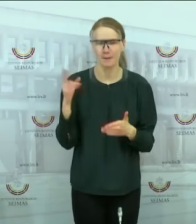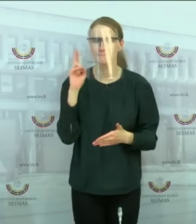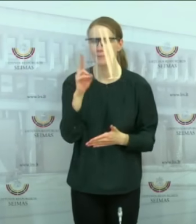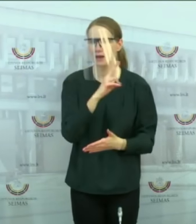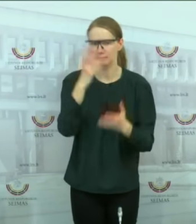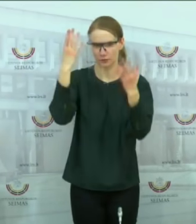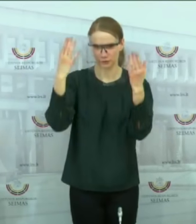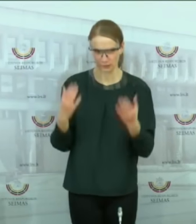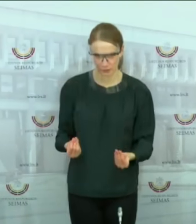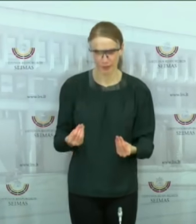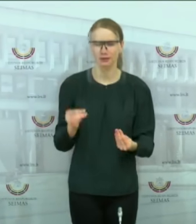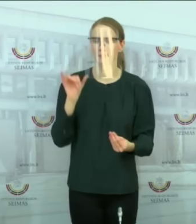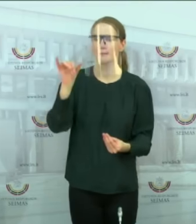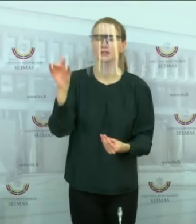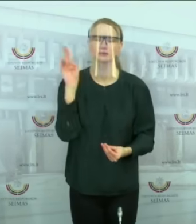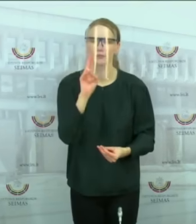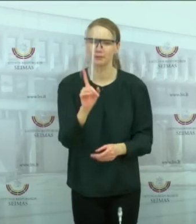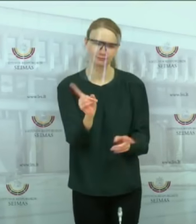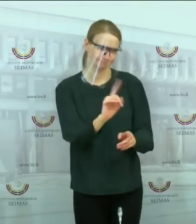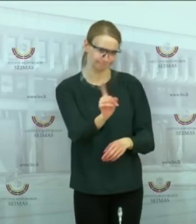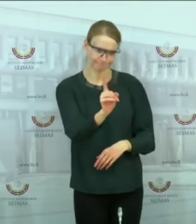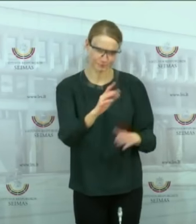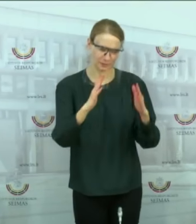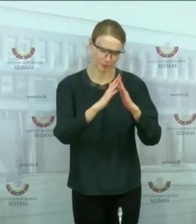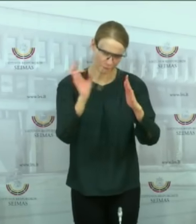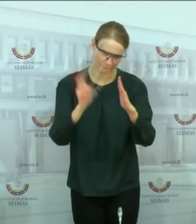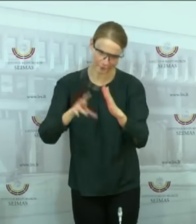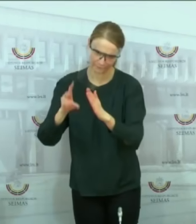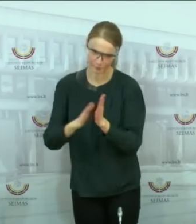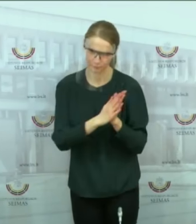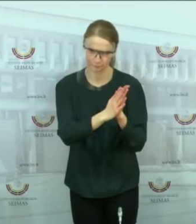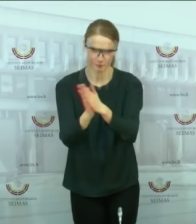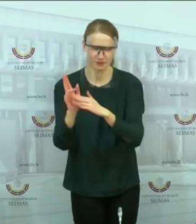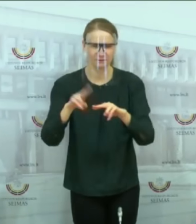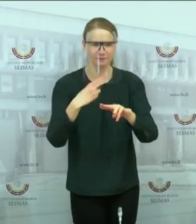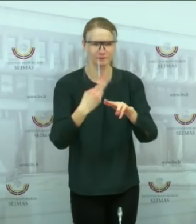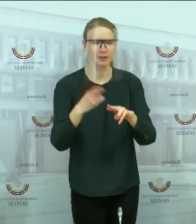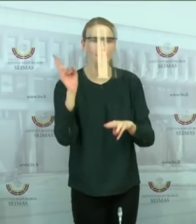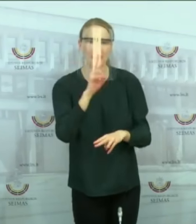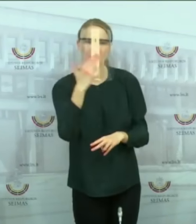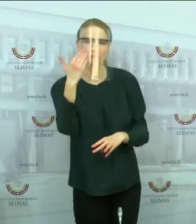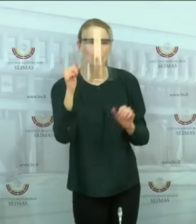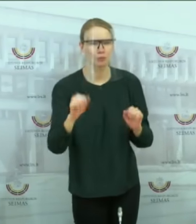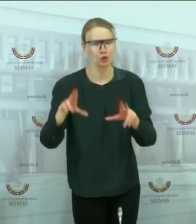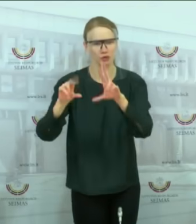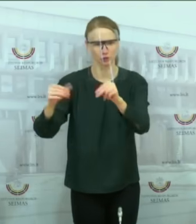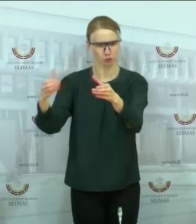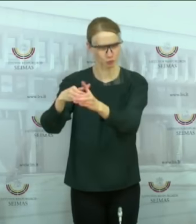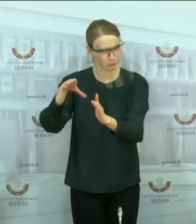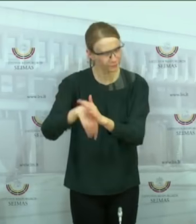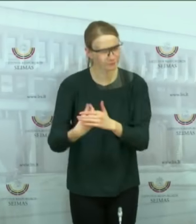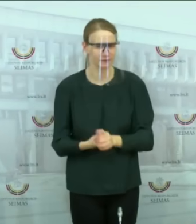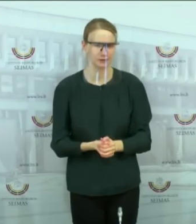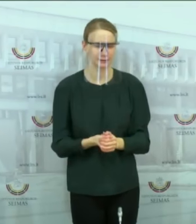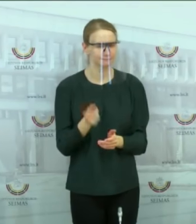artėjančią motinos dieną. Iš tikrųjų, turim pasaugoti ypatingai tas rizikos grupes ir vyresnius asmenis, nepaisant